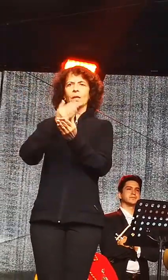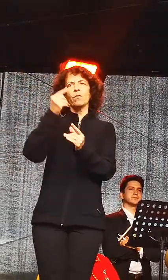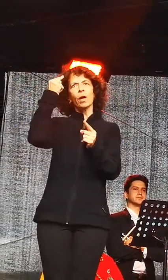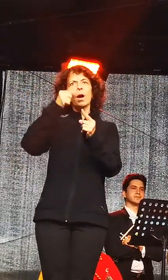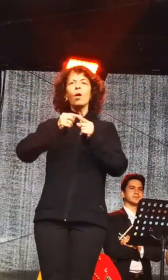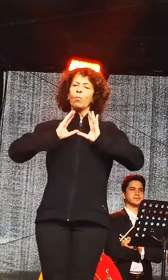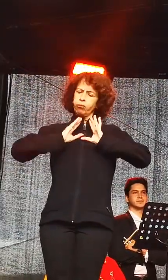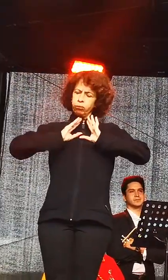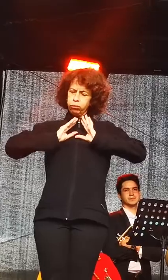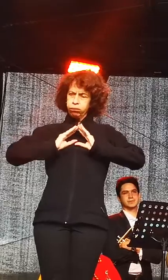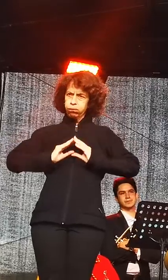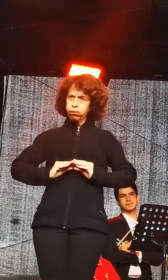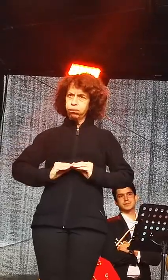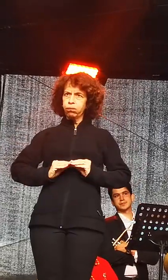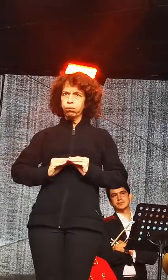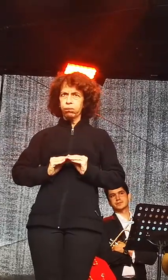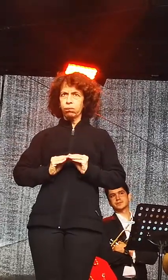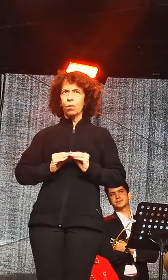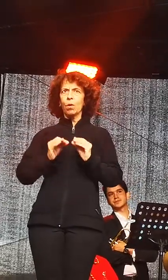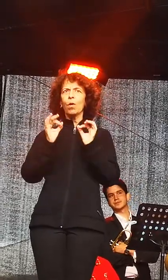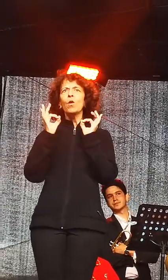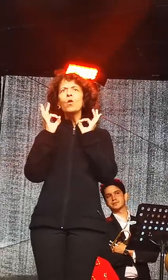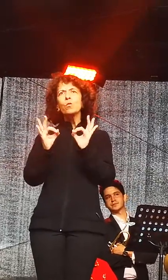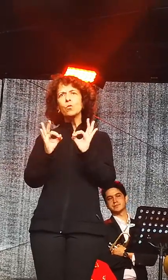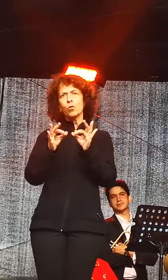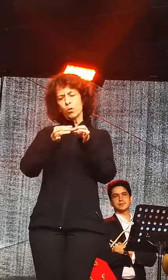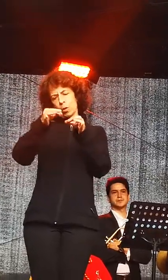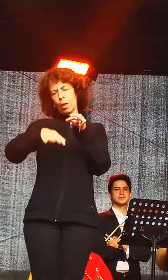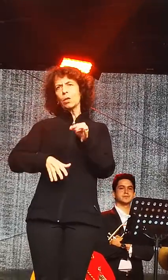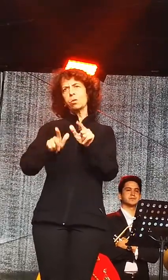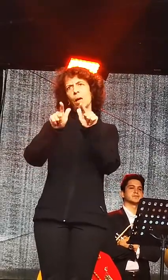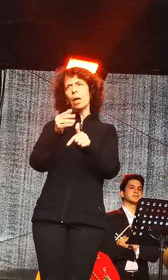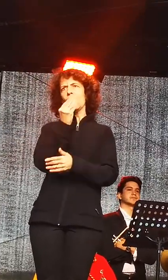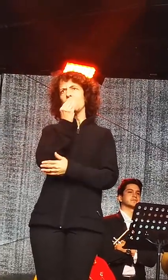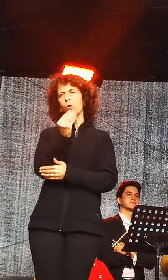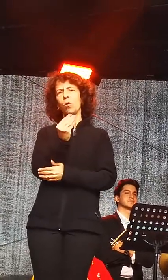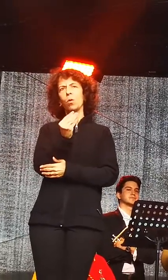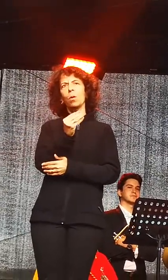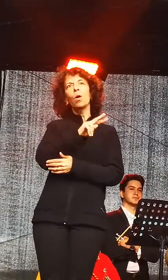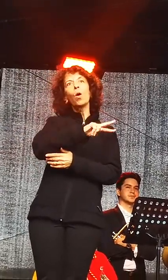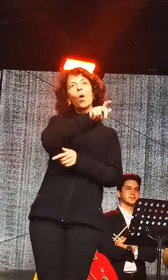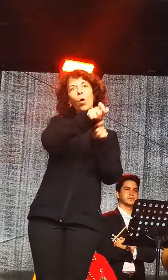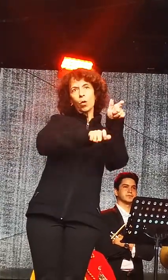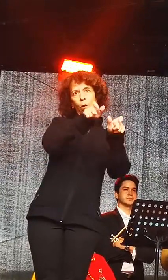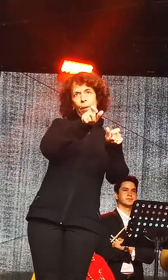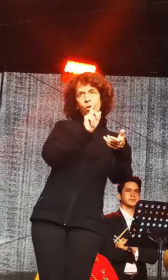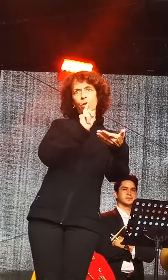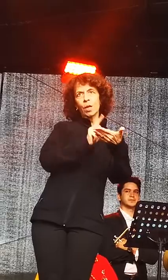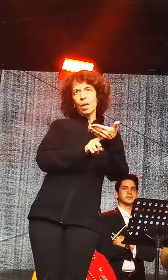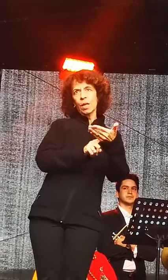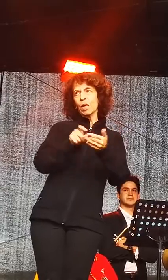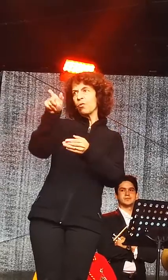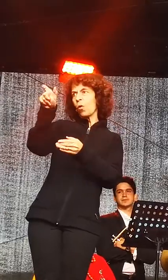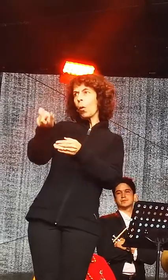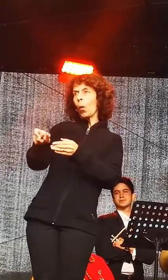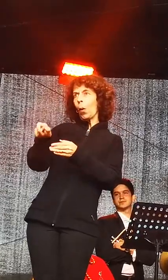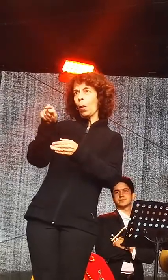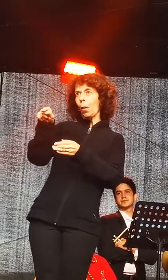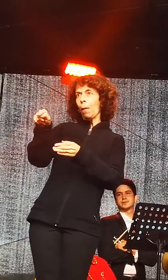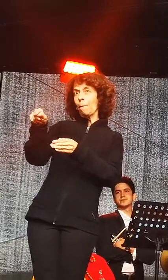différend de la façon qui leur paraîtra efficace. Et les autres confédérés doivent se tourner contre la partie